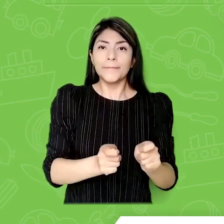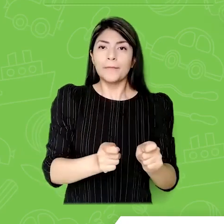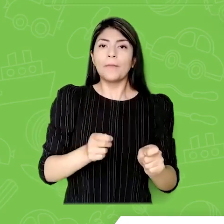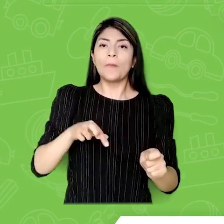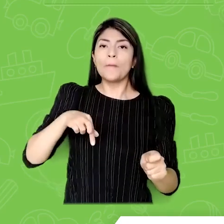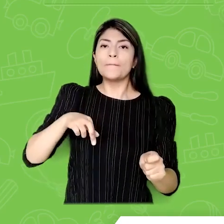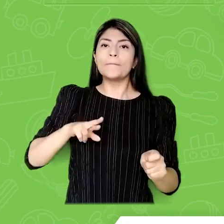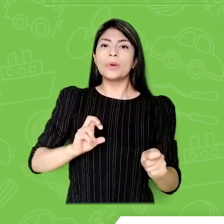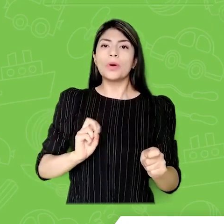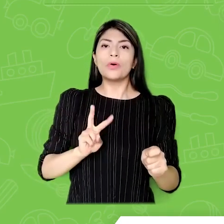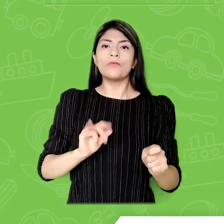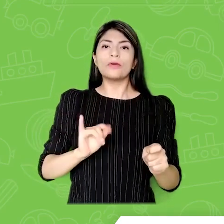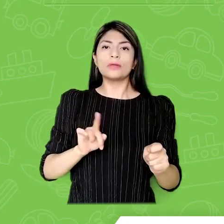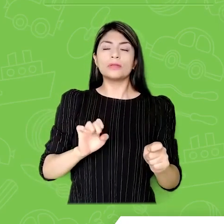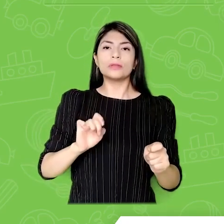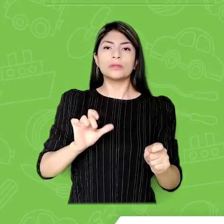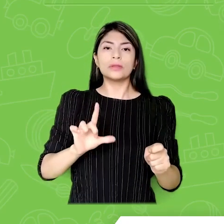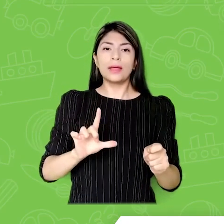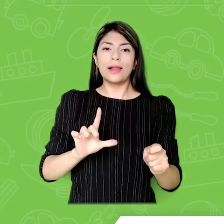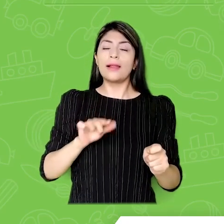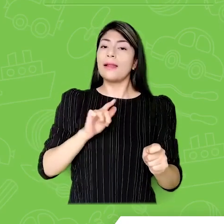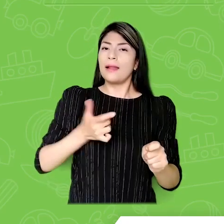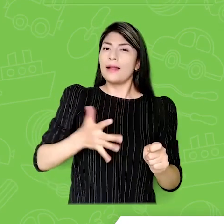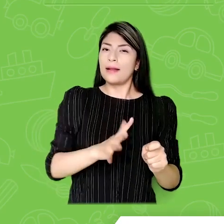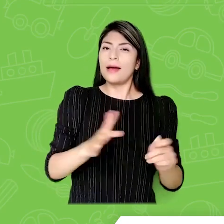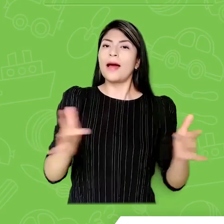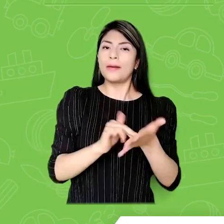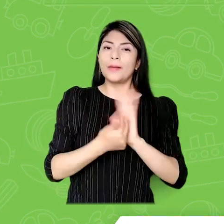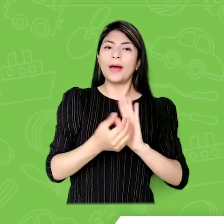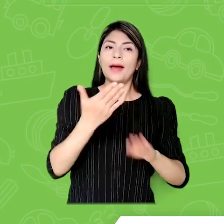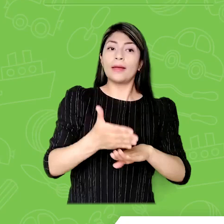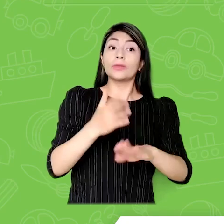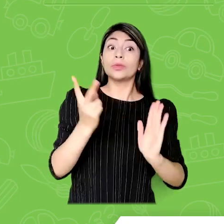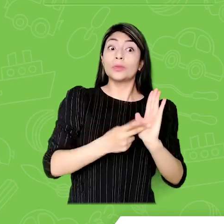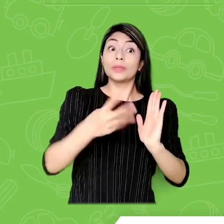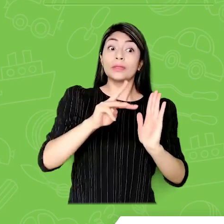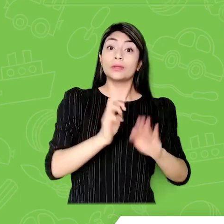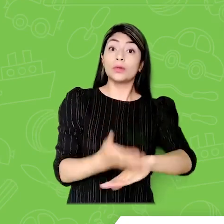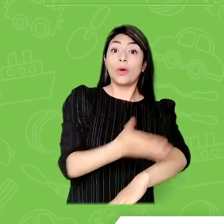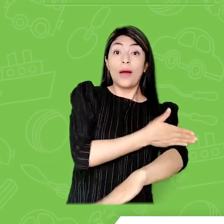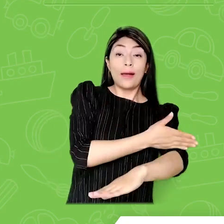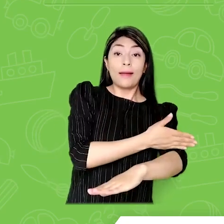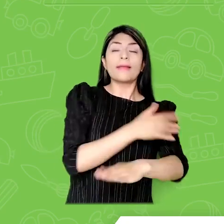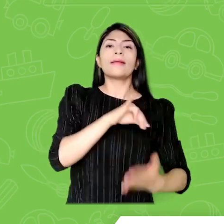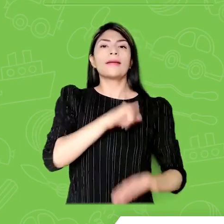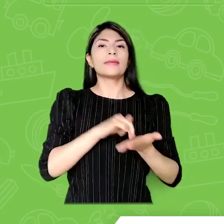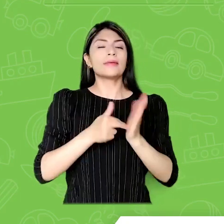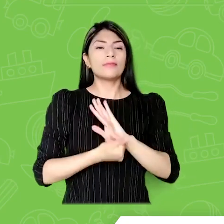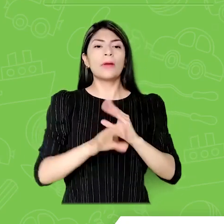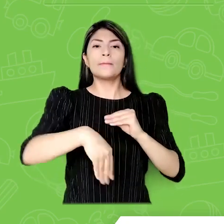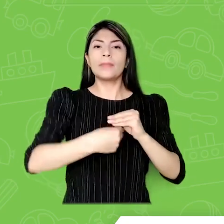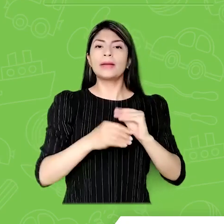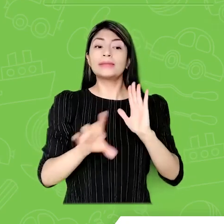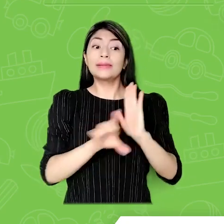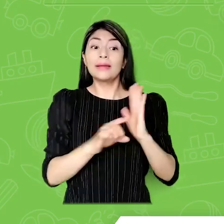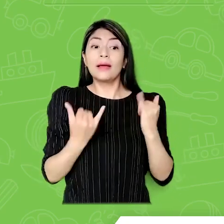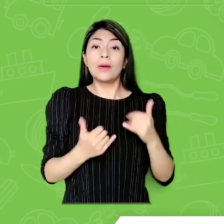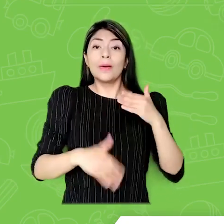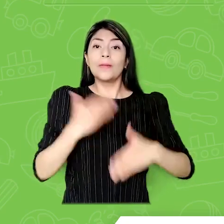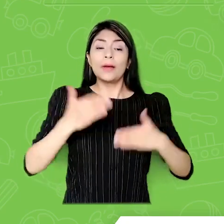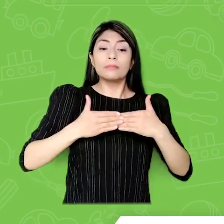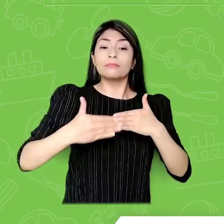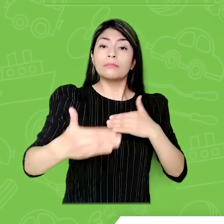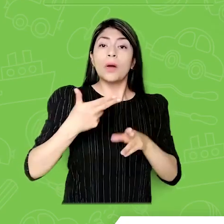de diciembre de 2018, y cuyos titulares a la fecha de entrada en vigencia de la presente ley le falten 3 años o menos